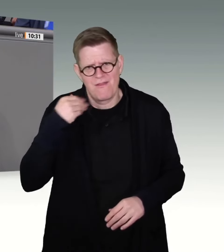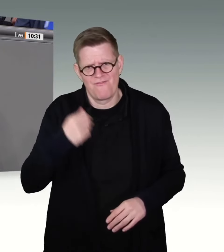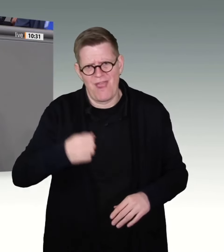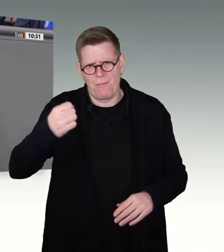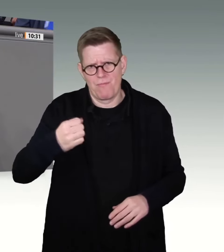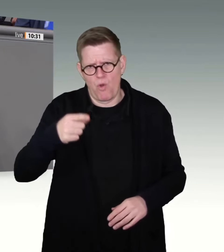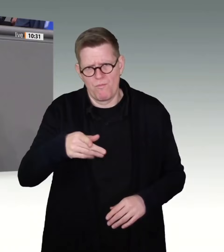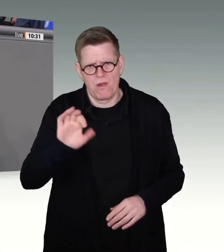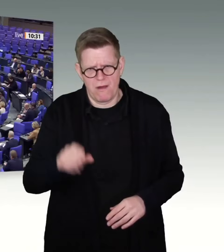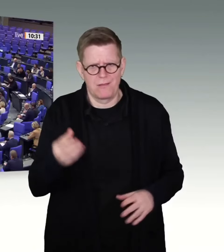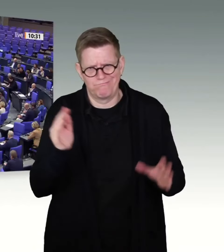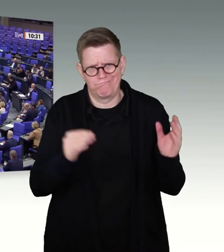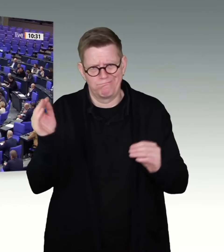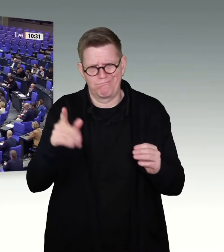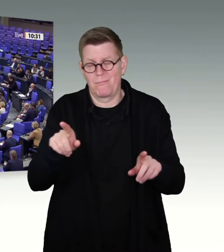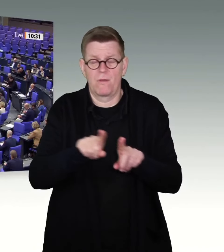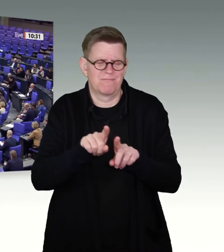Union.